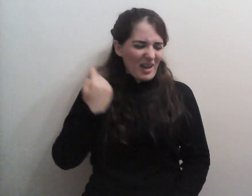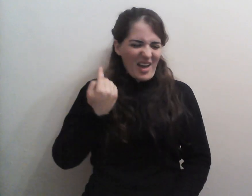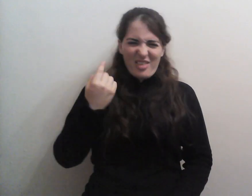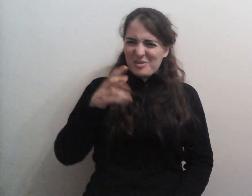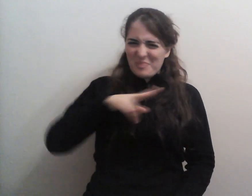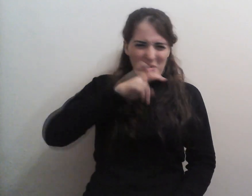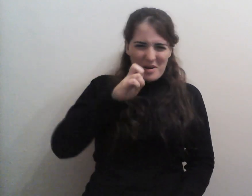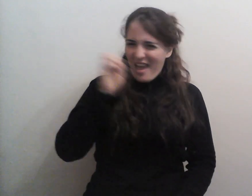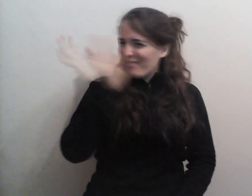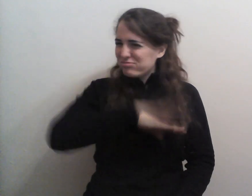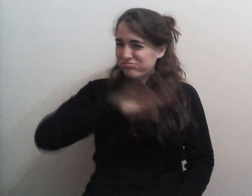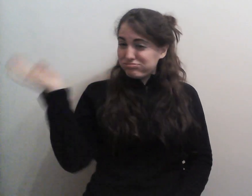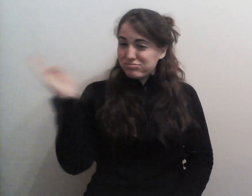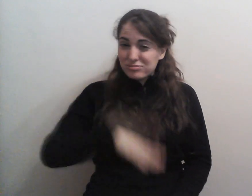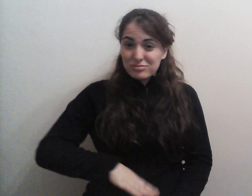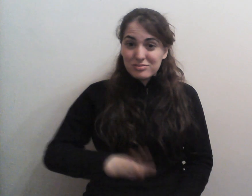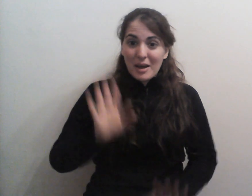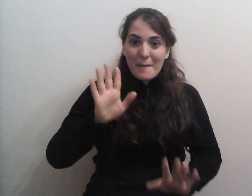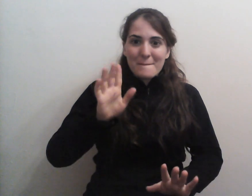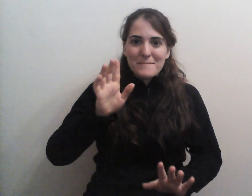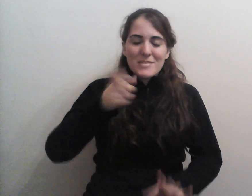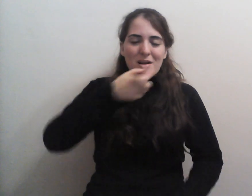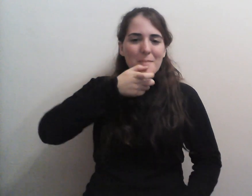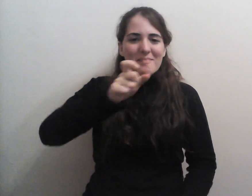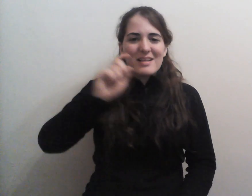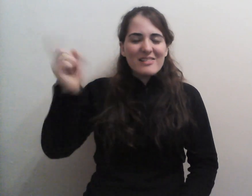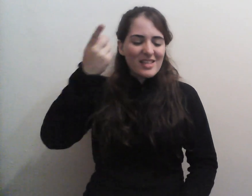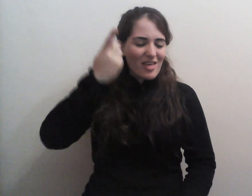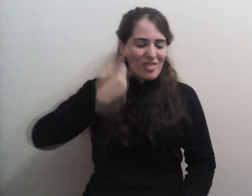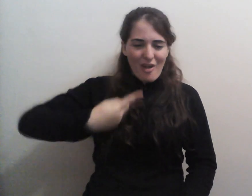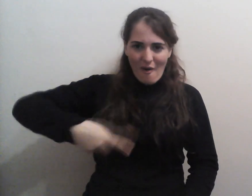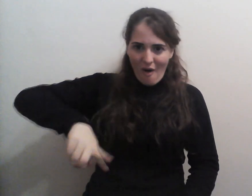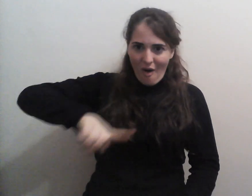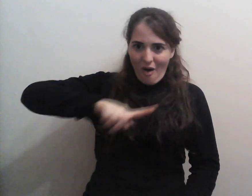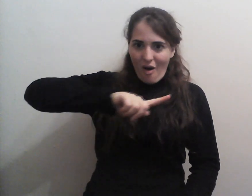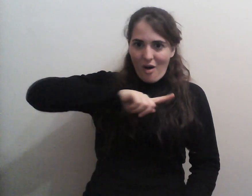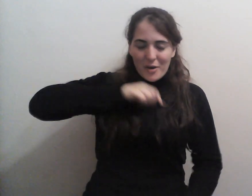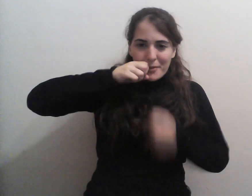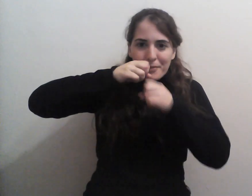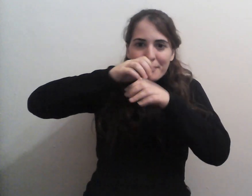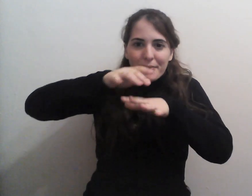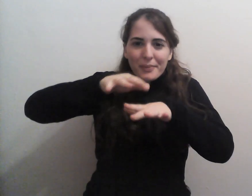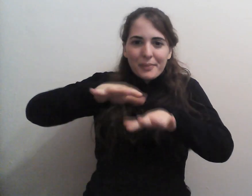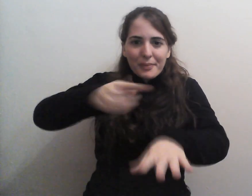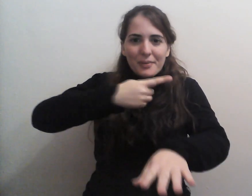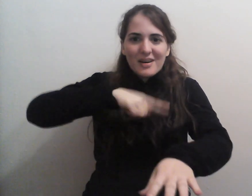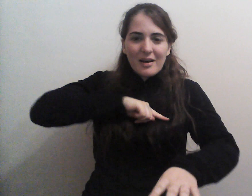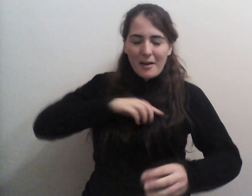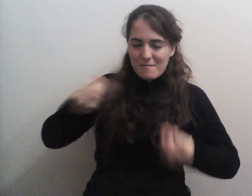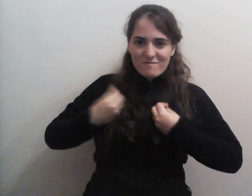a peste. Llegó la palabra de Dios y te concedió nueva vida, y ahora eres una nueva